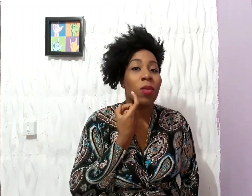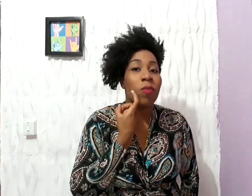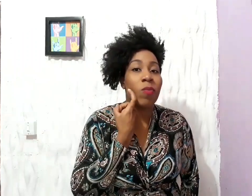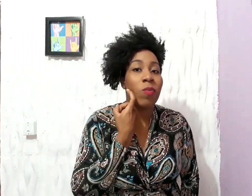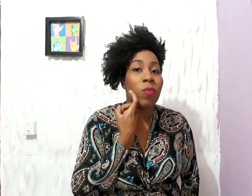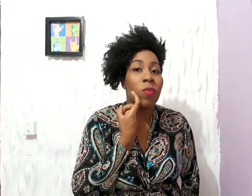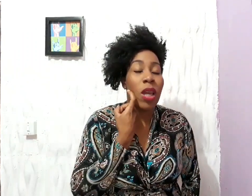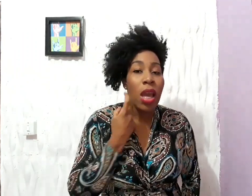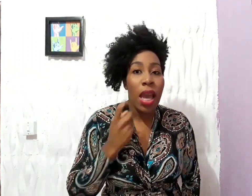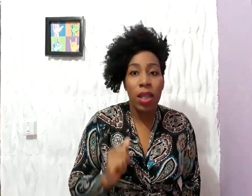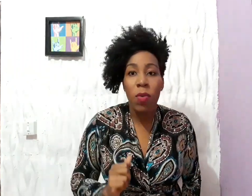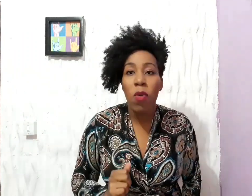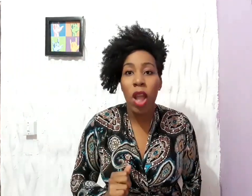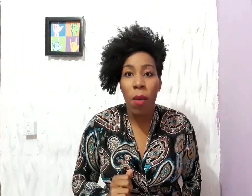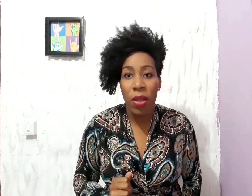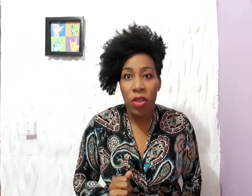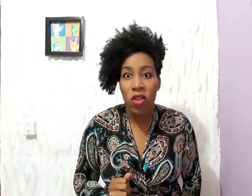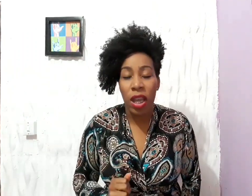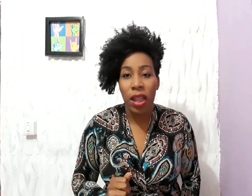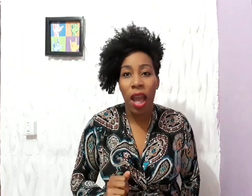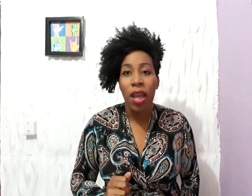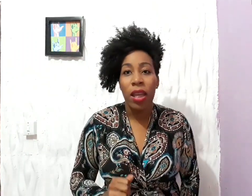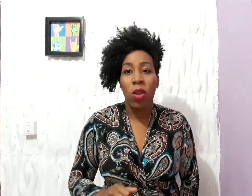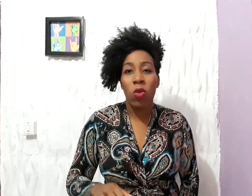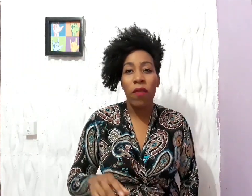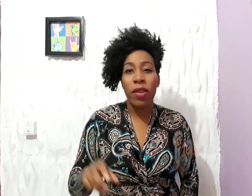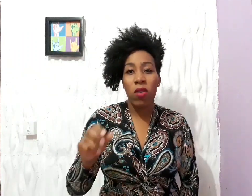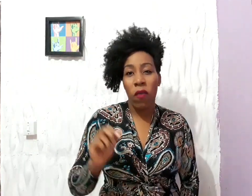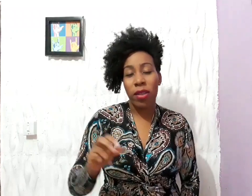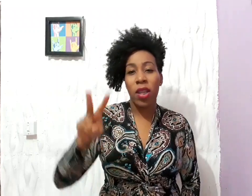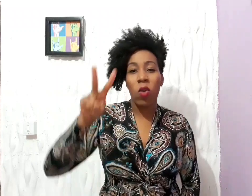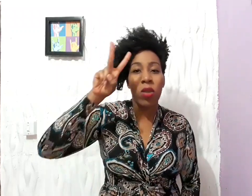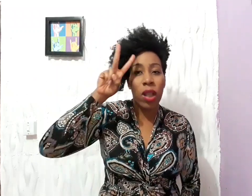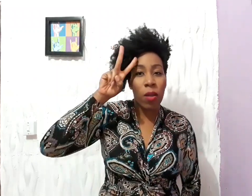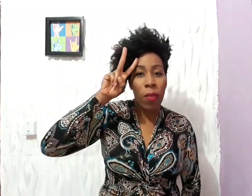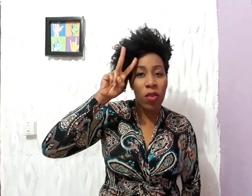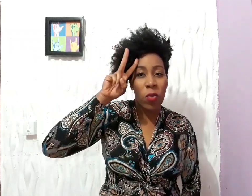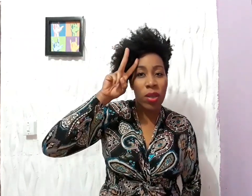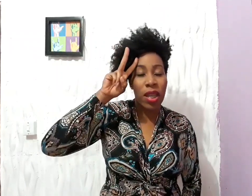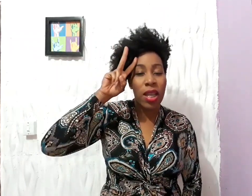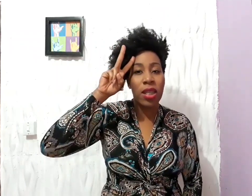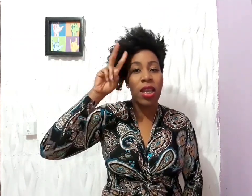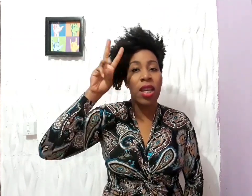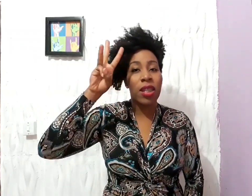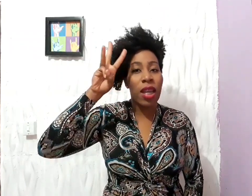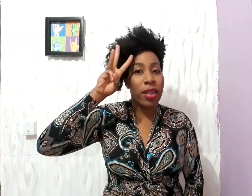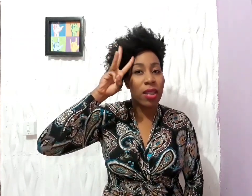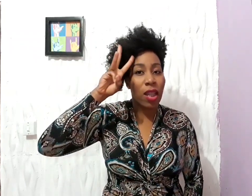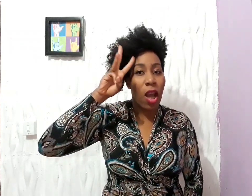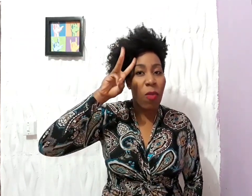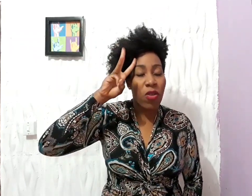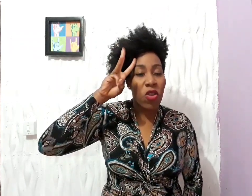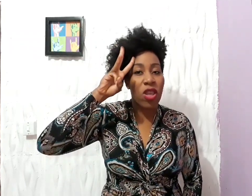sexta. É sempre bom dar uma batidinha, tá? Então, toda vez que eu faço segunda, bate duas vezes. Terça, dá uma